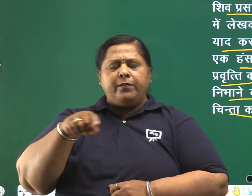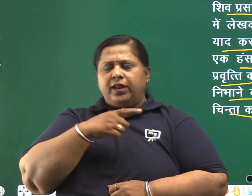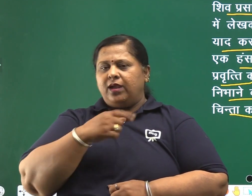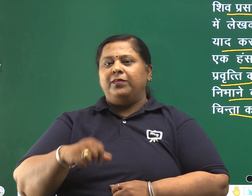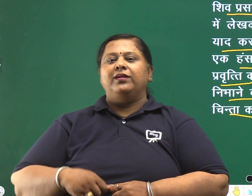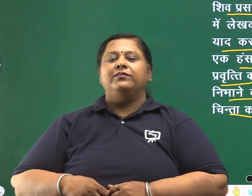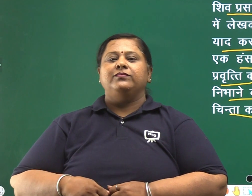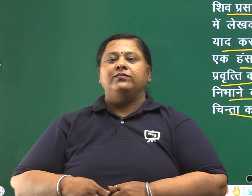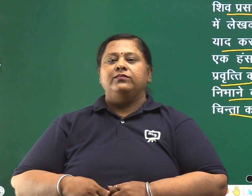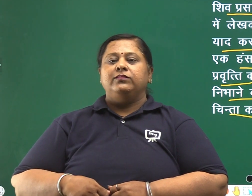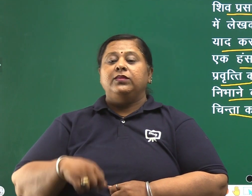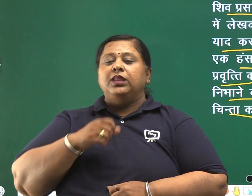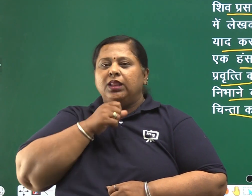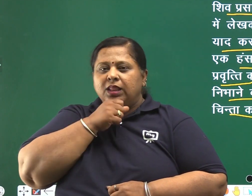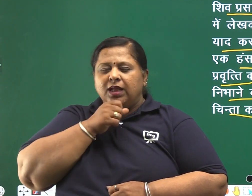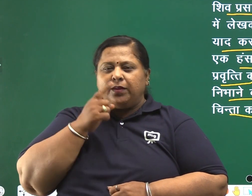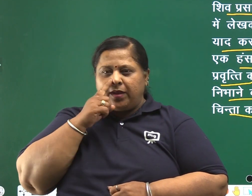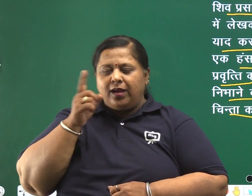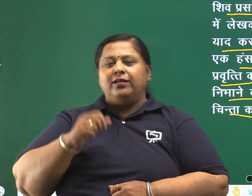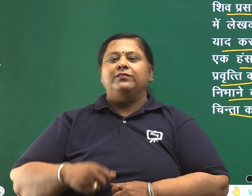पर दादी माँ का